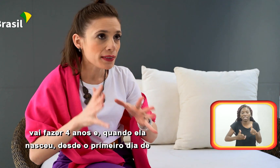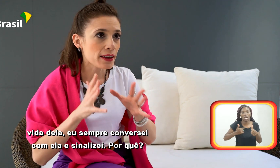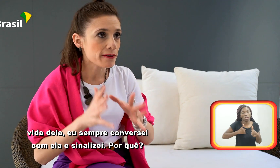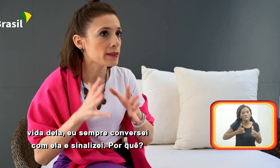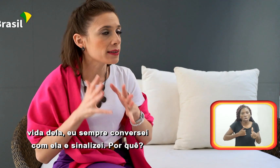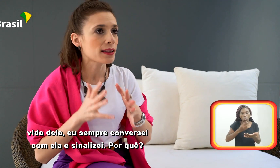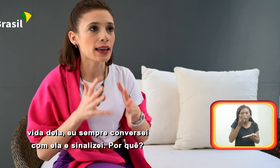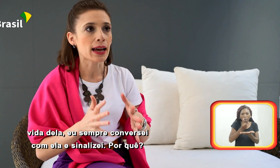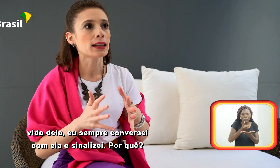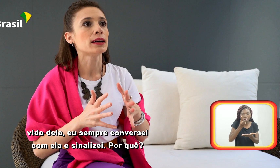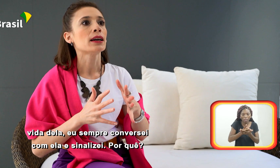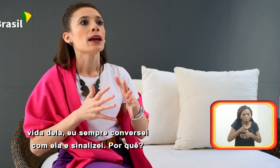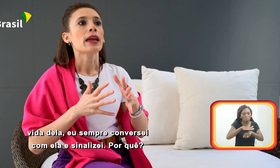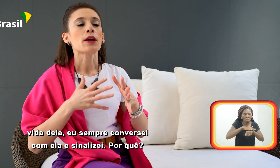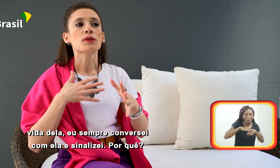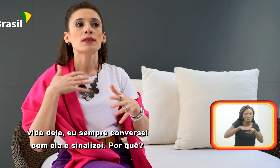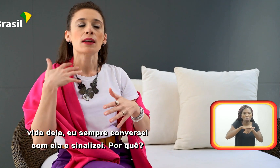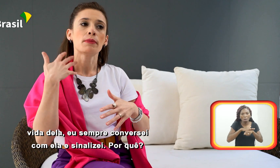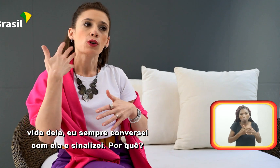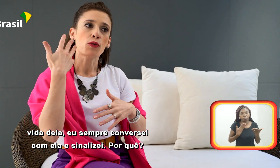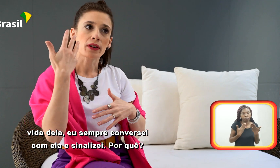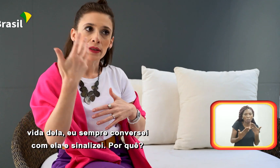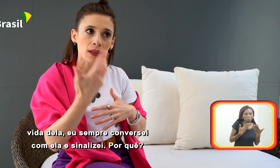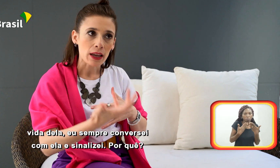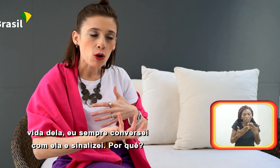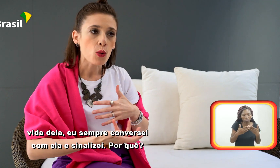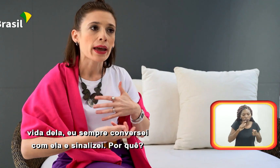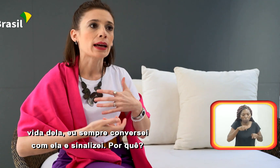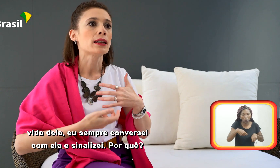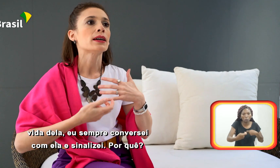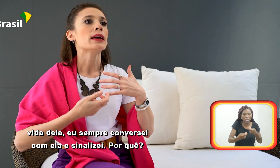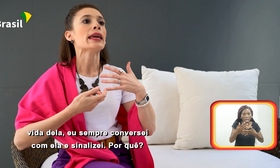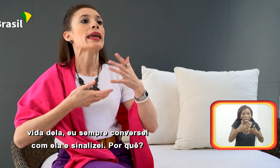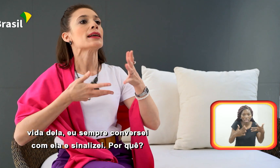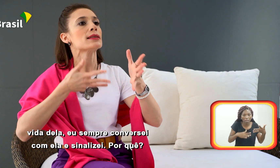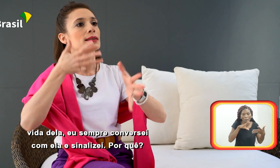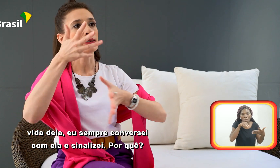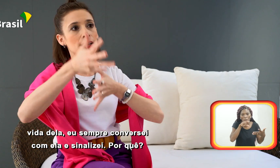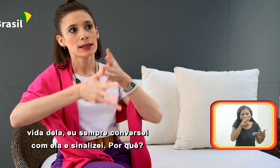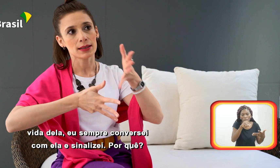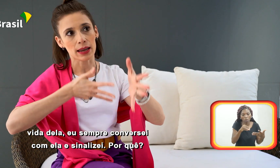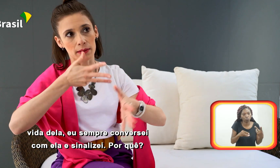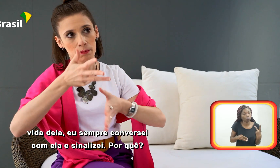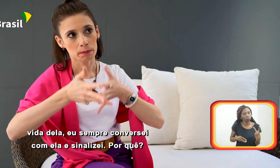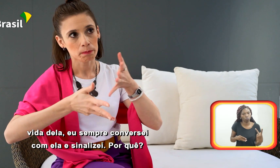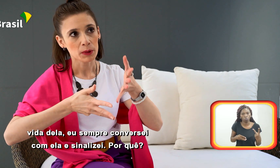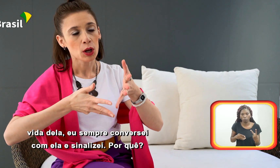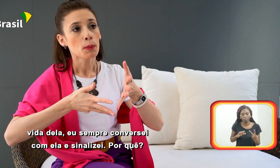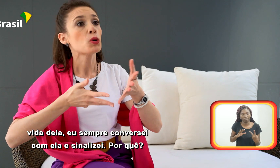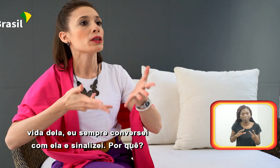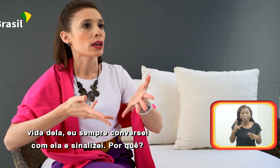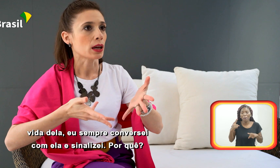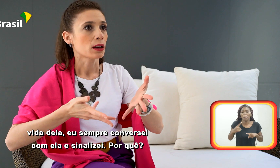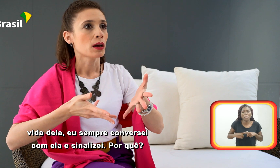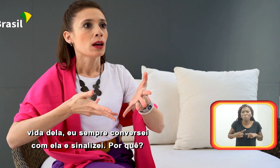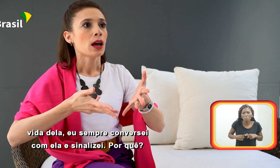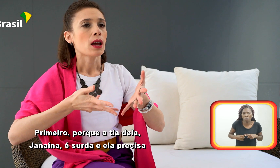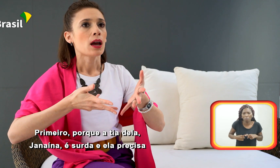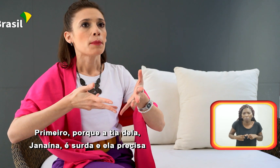de vida dela, eu sempre conversei com ela e sinalizei. Por quê?